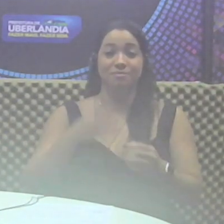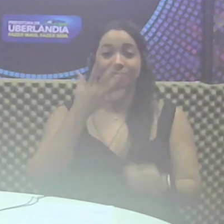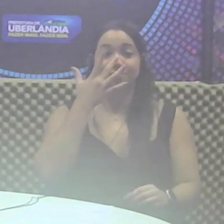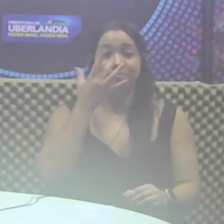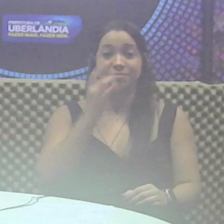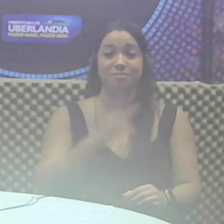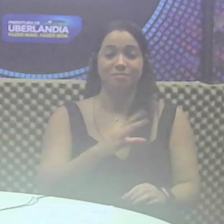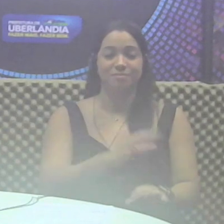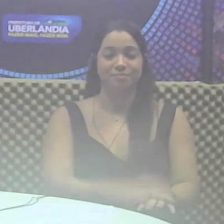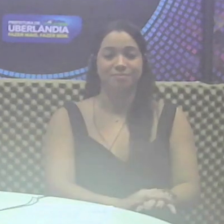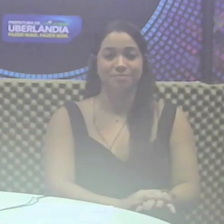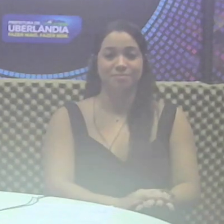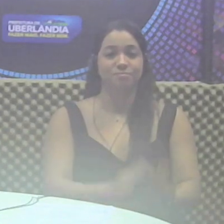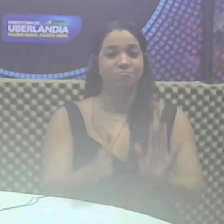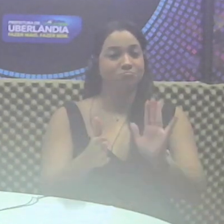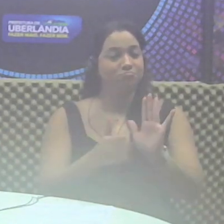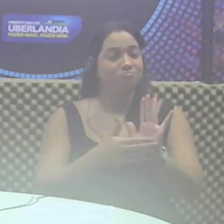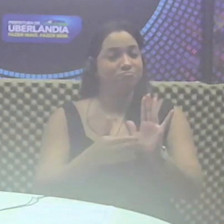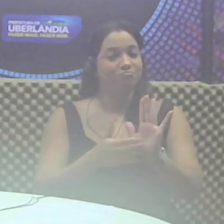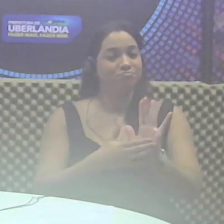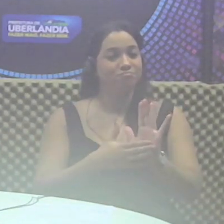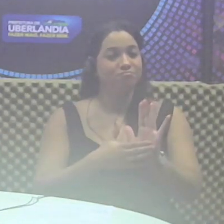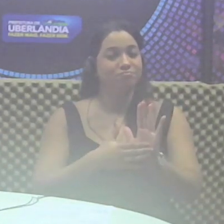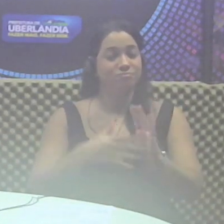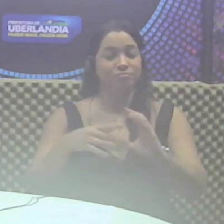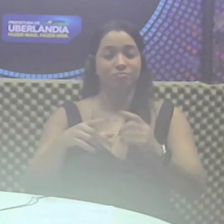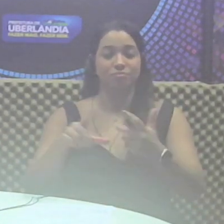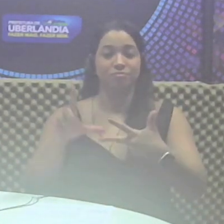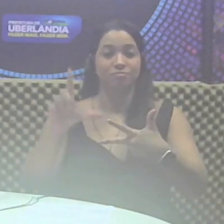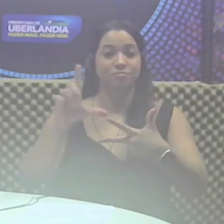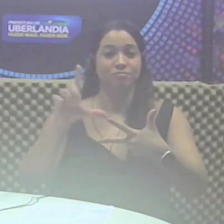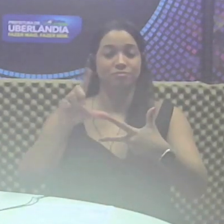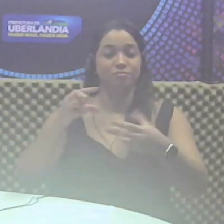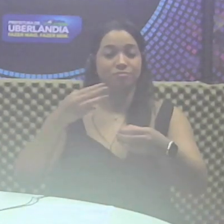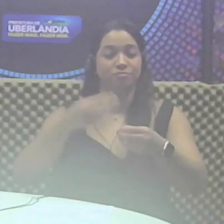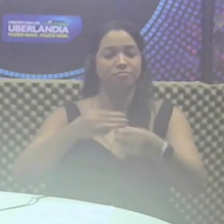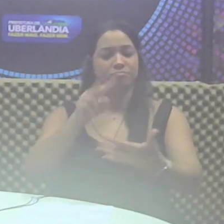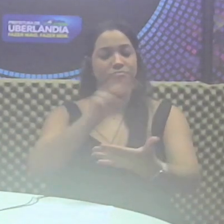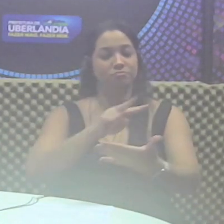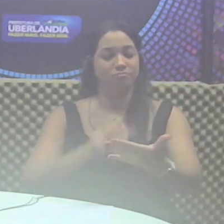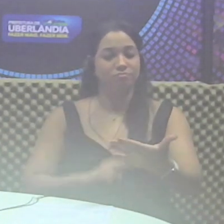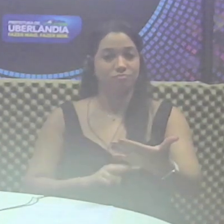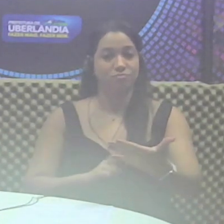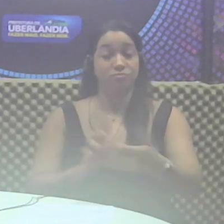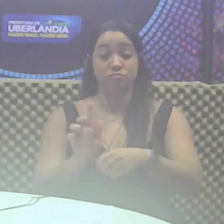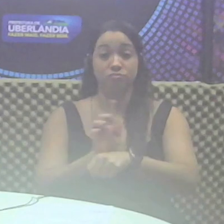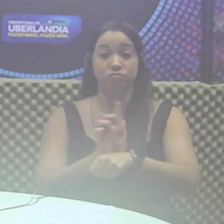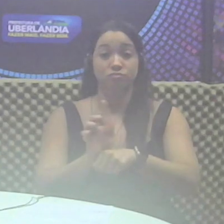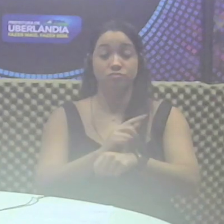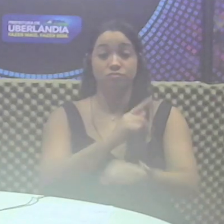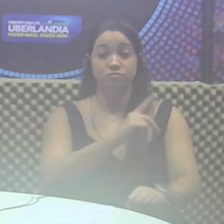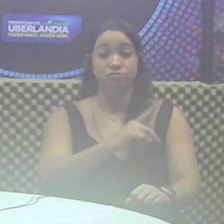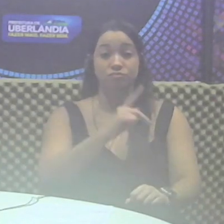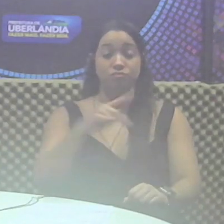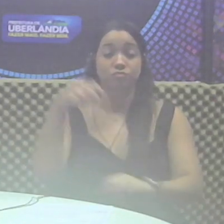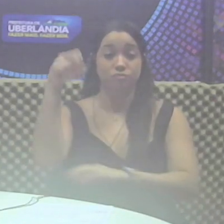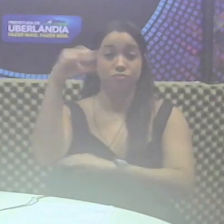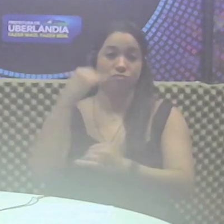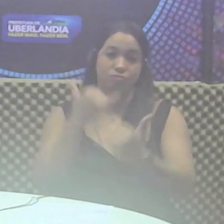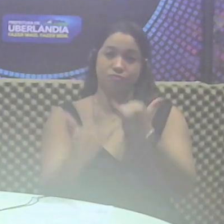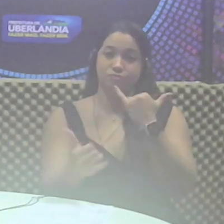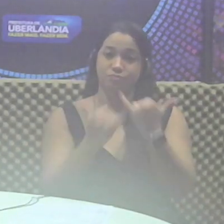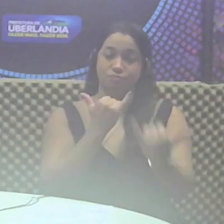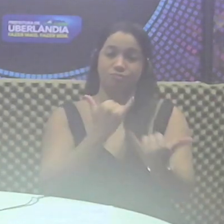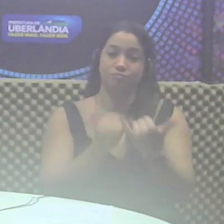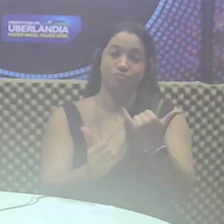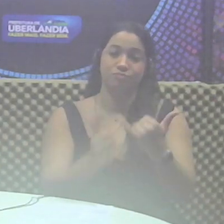sólidos. A proposta para apreciação do Legislativo Municipal segue o modelo de gestão da PPP da iluminação pública.